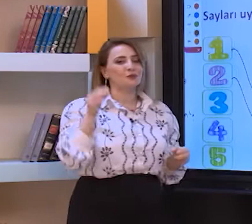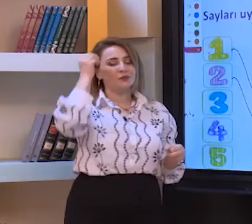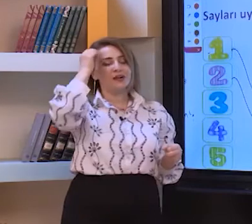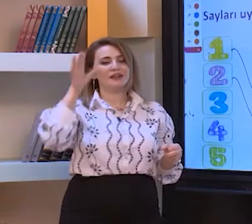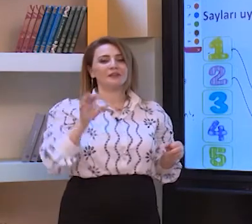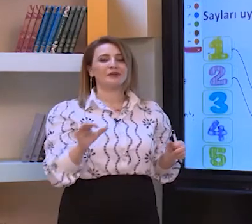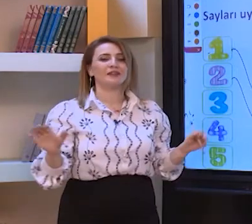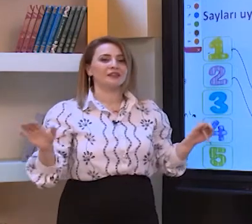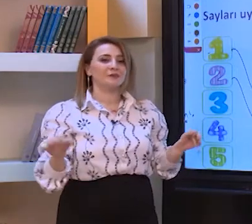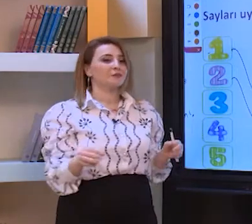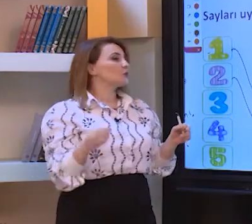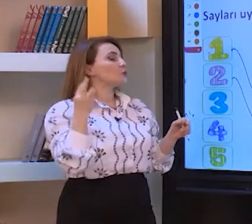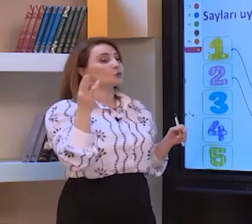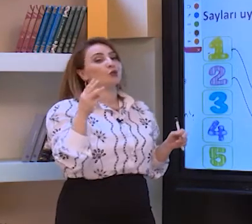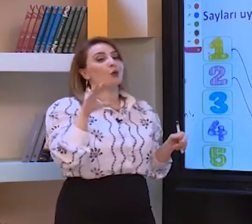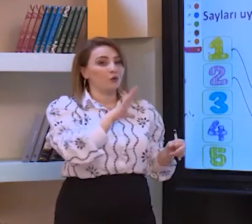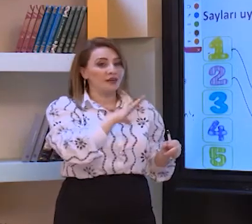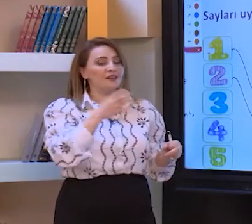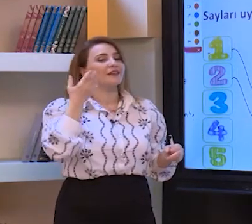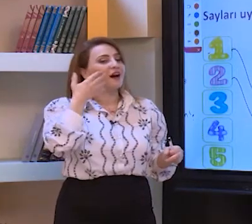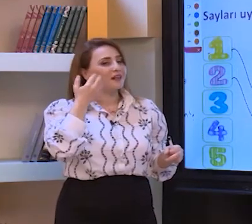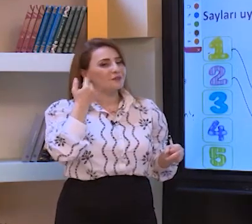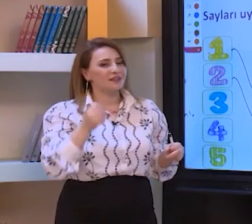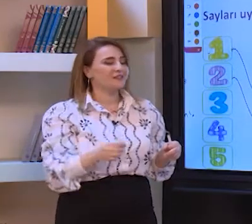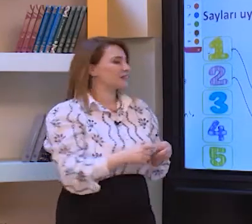Düzdür, ağıllı balalar. 3 olan almadır.